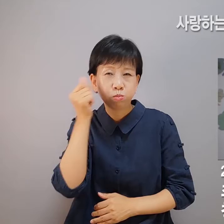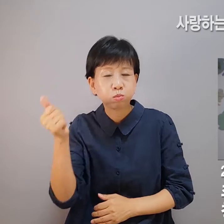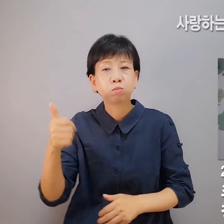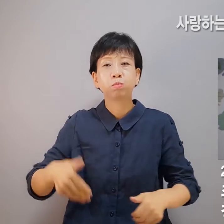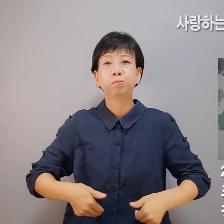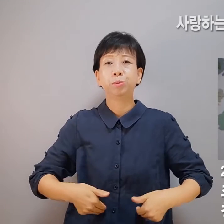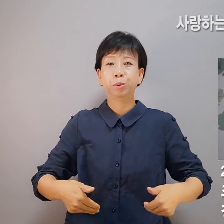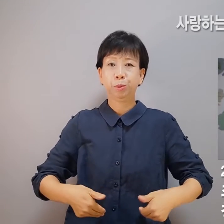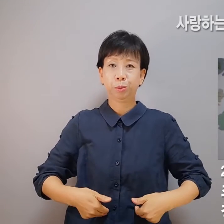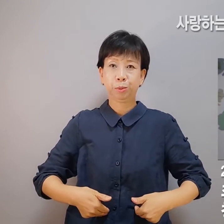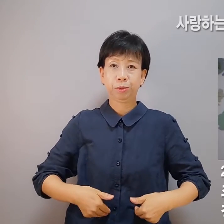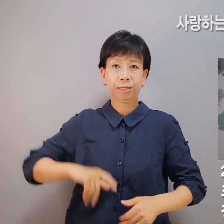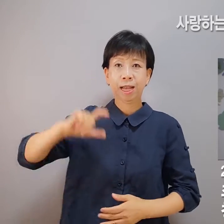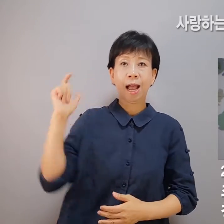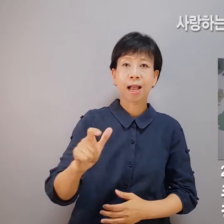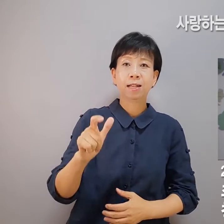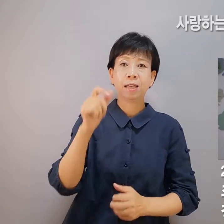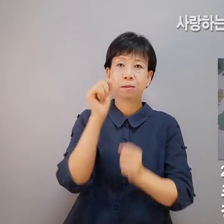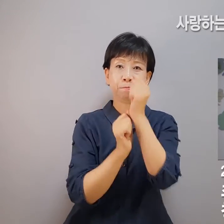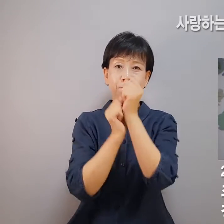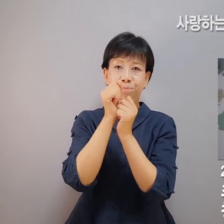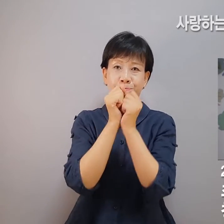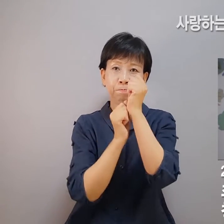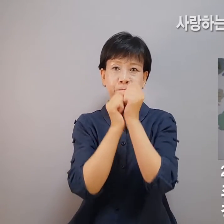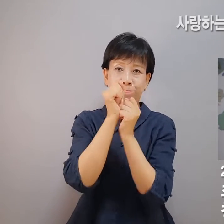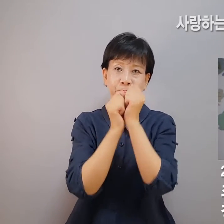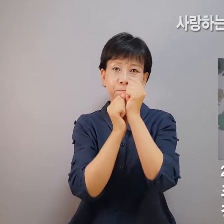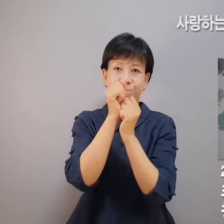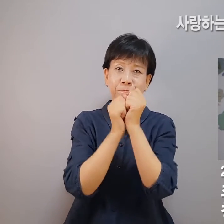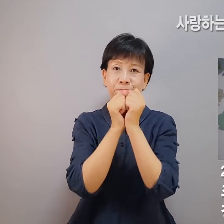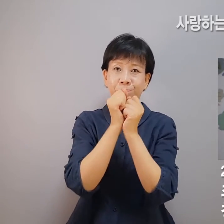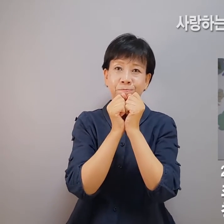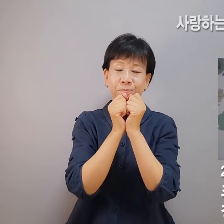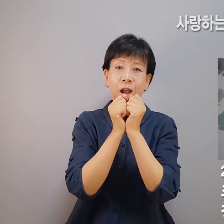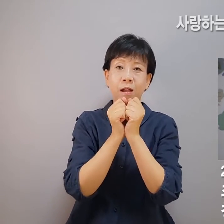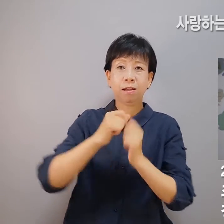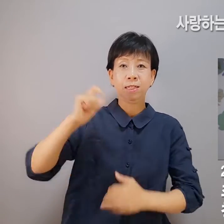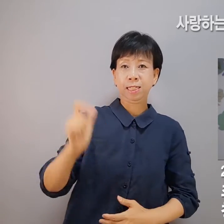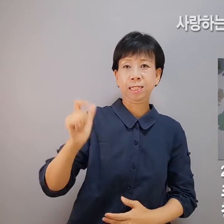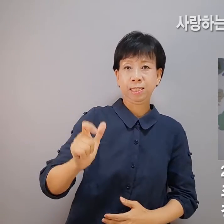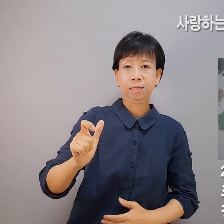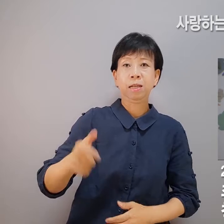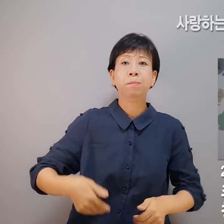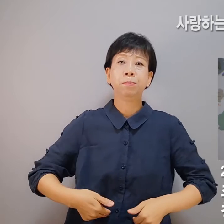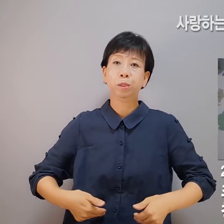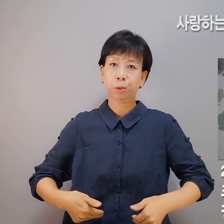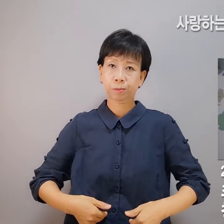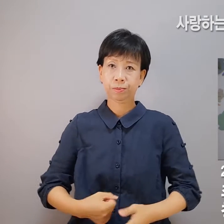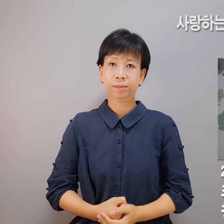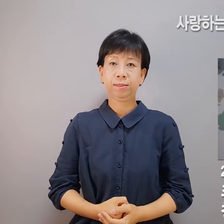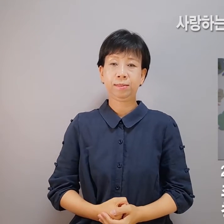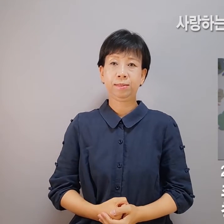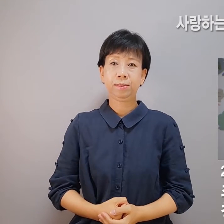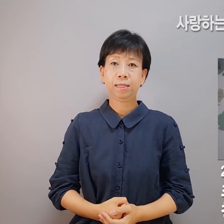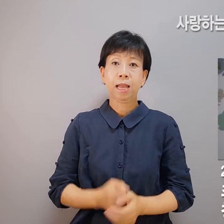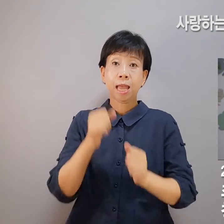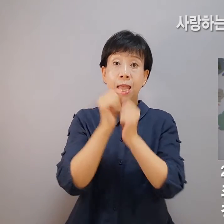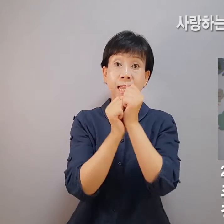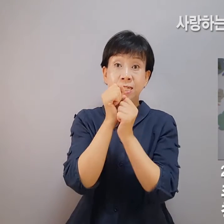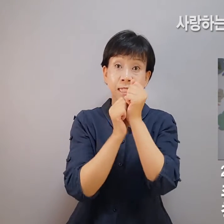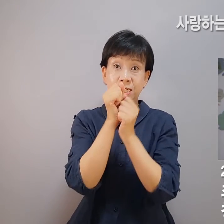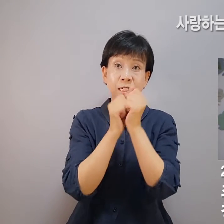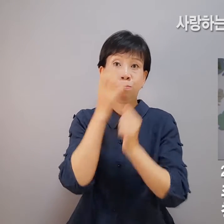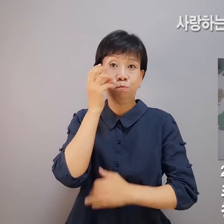그렇죠? 네, 아주 강하게 건강하게, 네, 아주 씩씩하게, 네, 엔진이 그렇게 움직여야